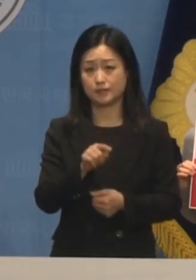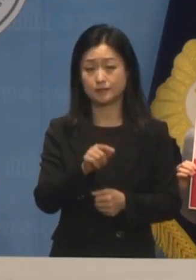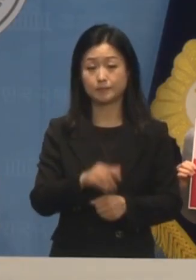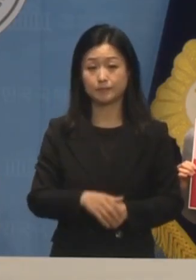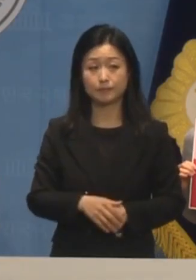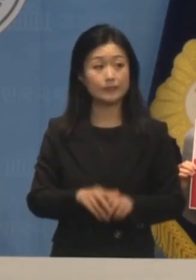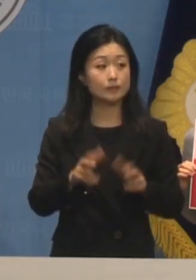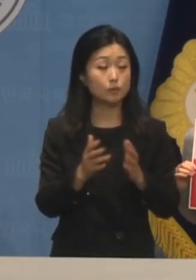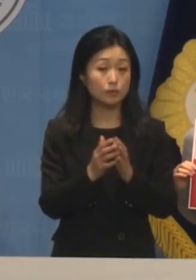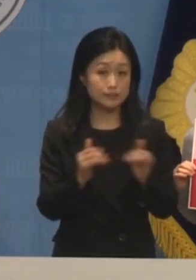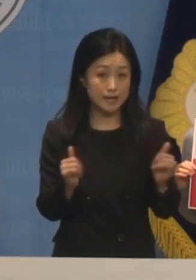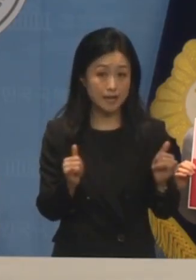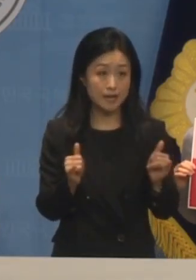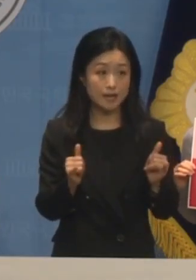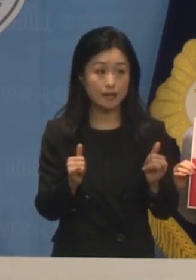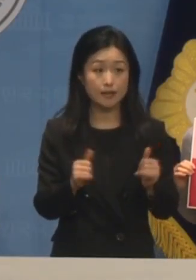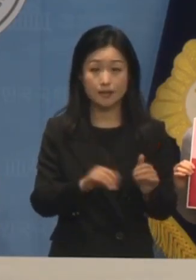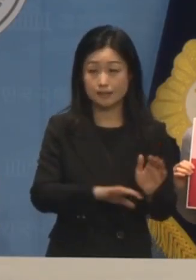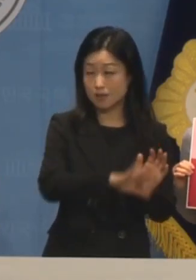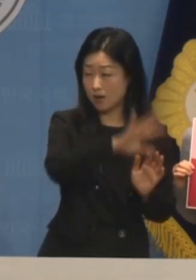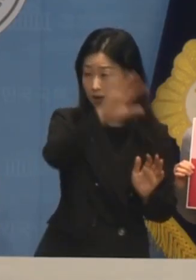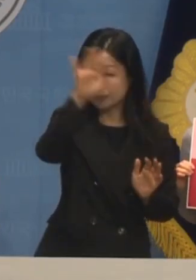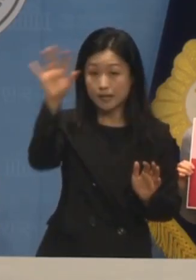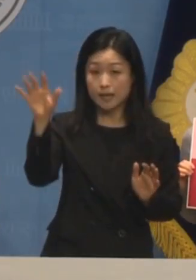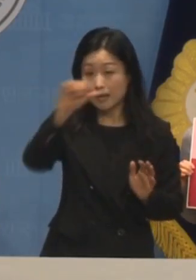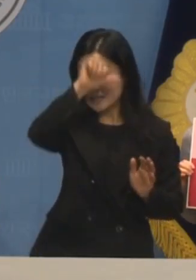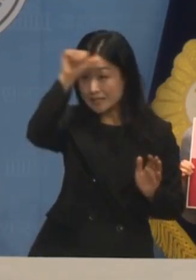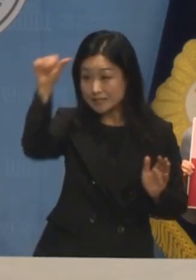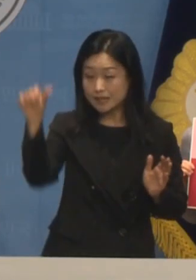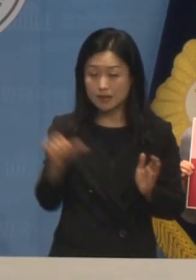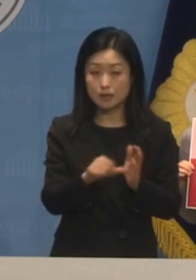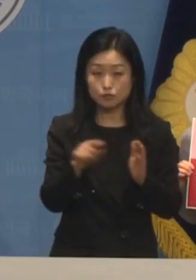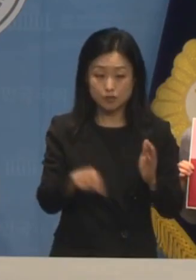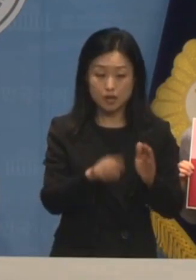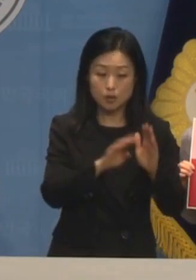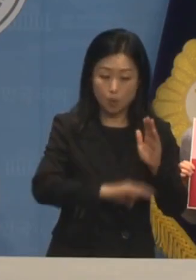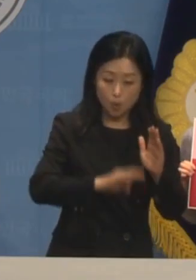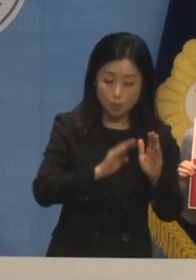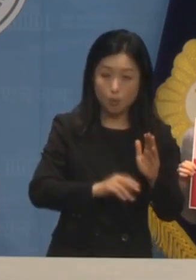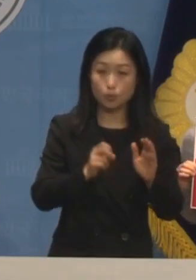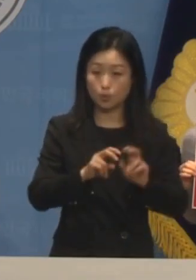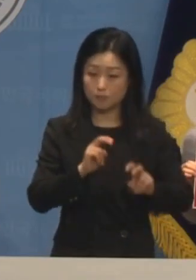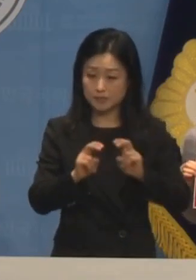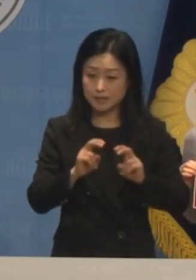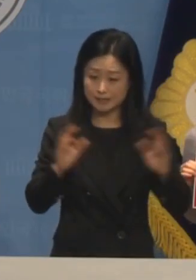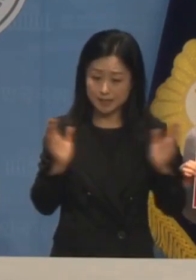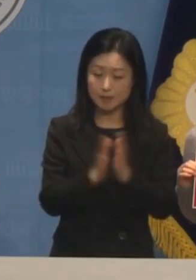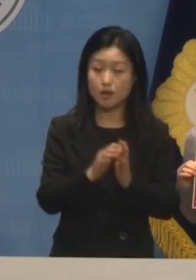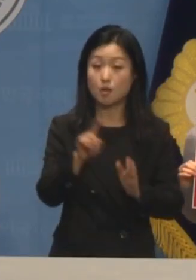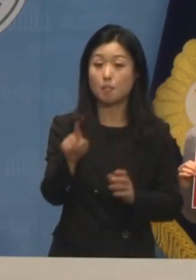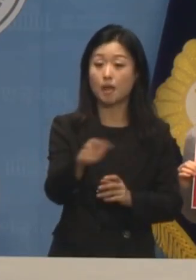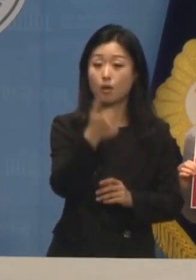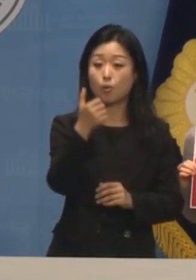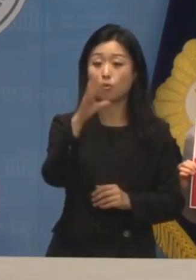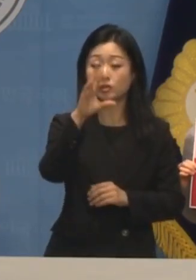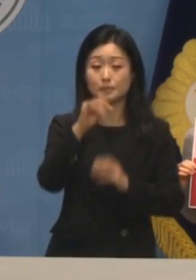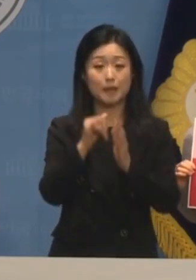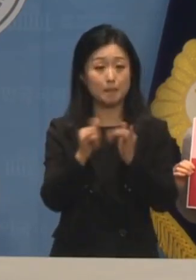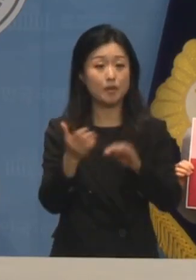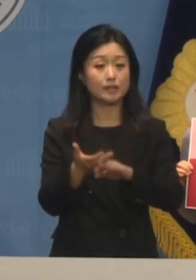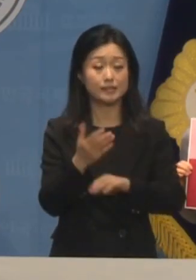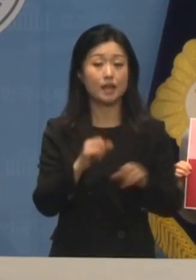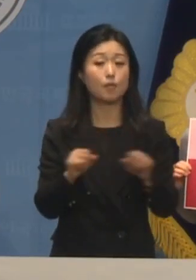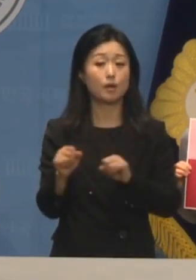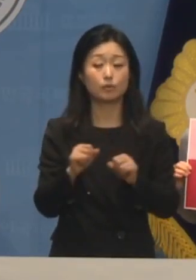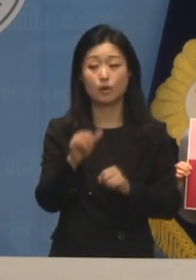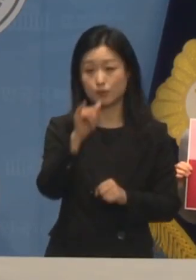돌봄 노동자는 생애 전 주기에 걸쳐 공공 및 민간 부분에서 150만 명 이상 다양하게